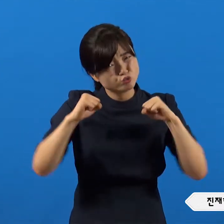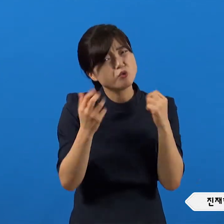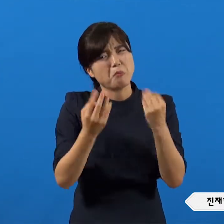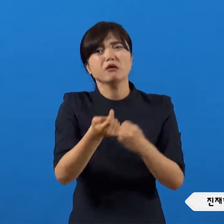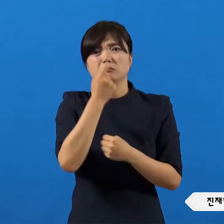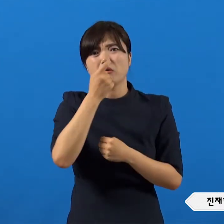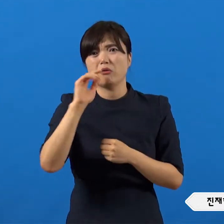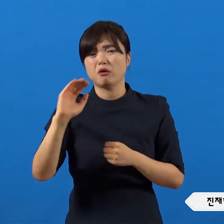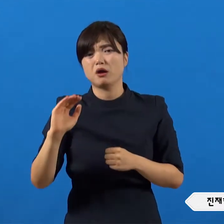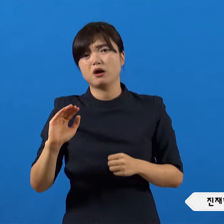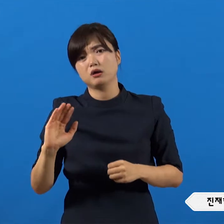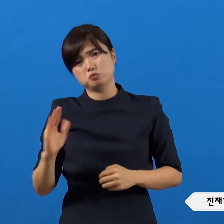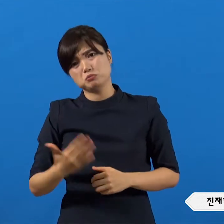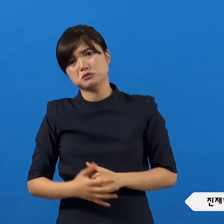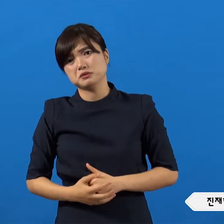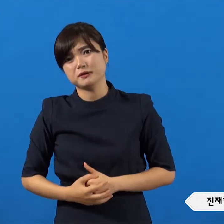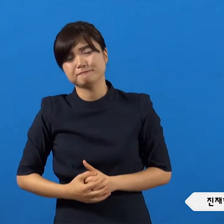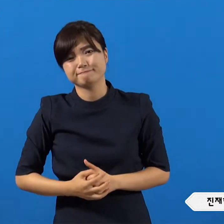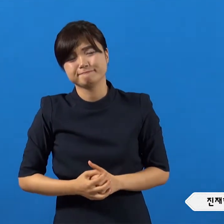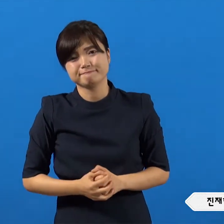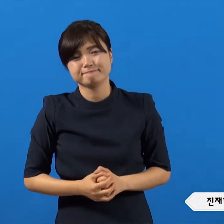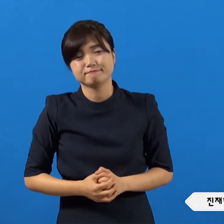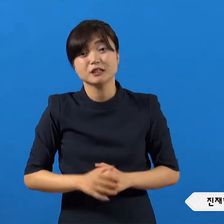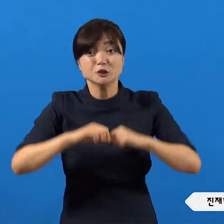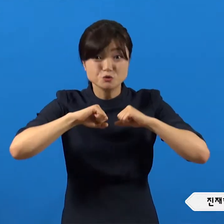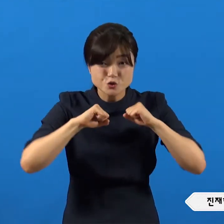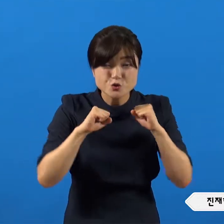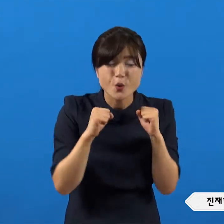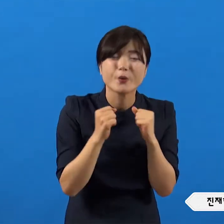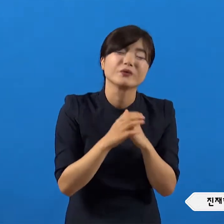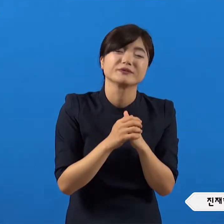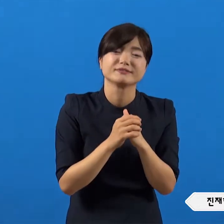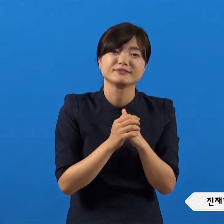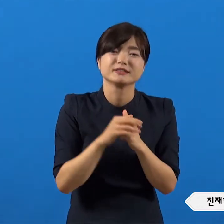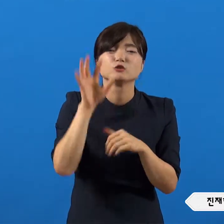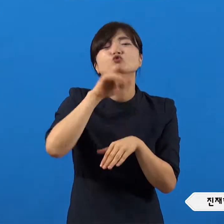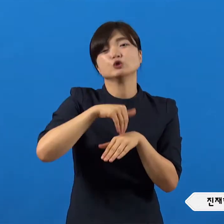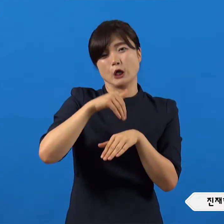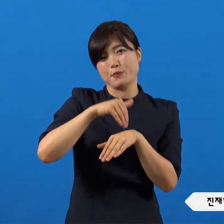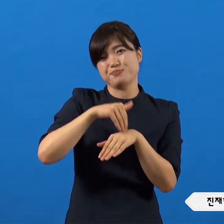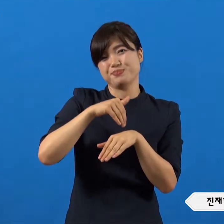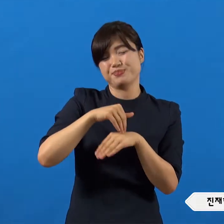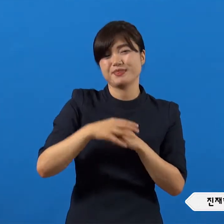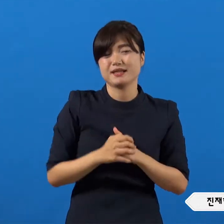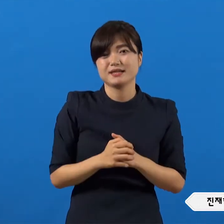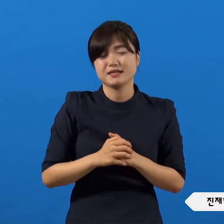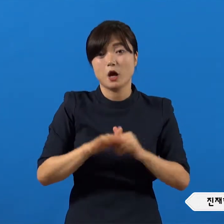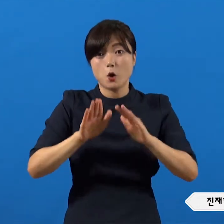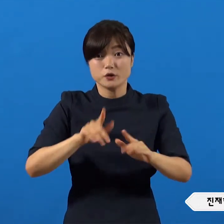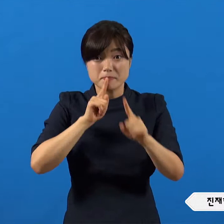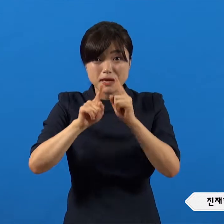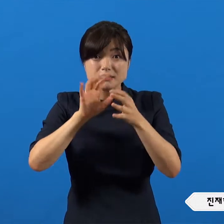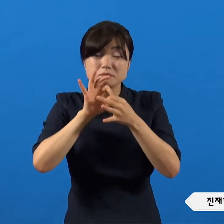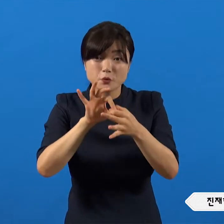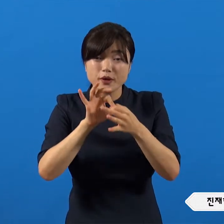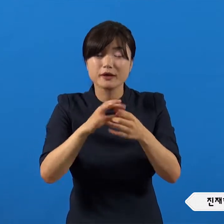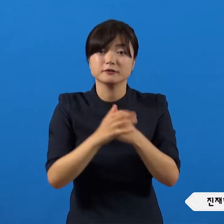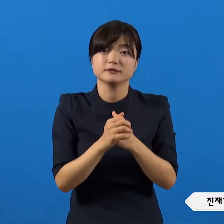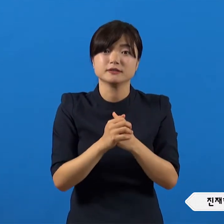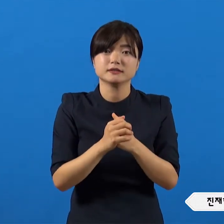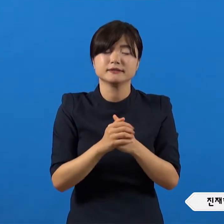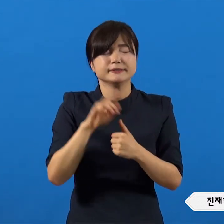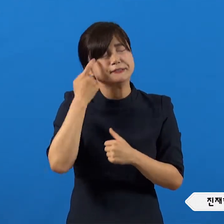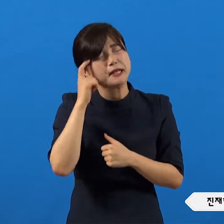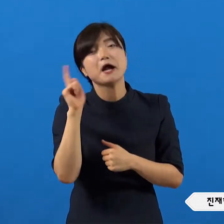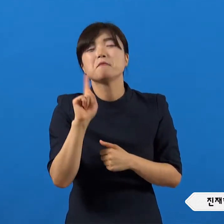순종을 배워야 할까요? 순종은 훈련입니다. 오늘 이 말씀을 보면서 저는